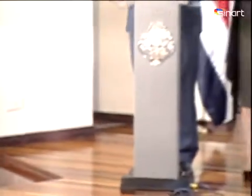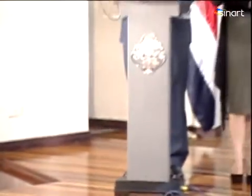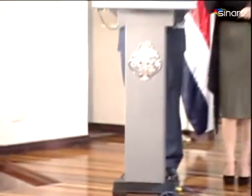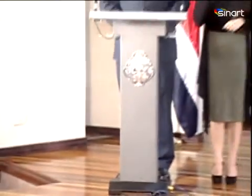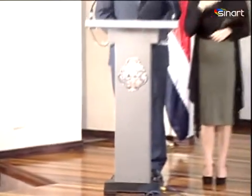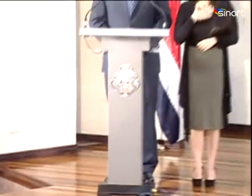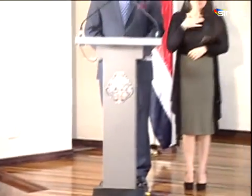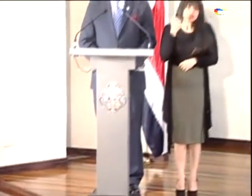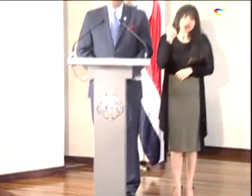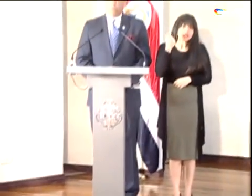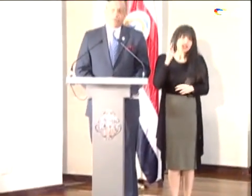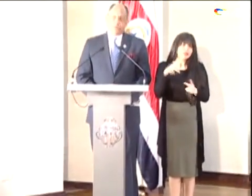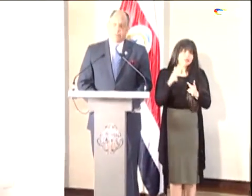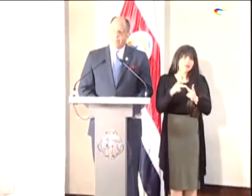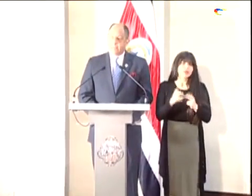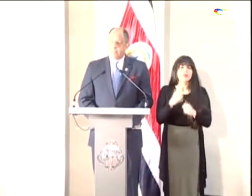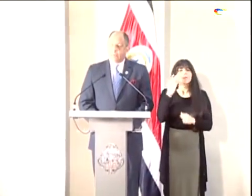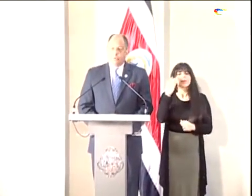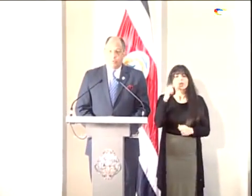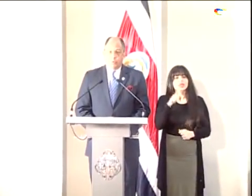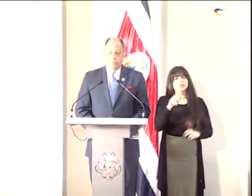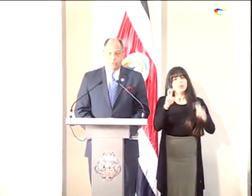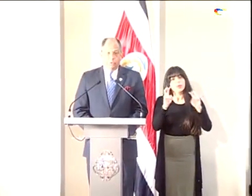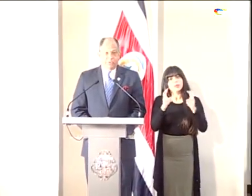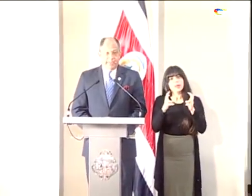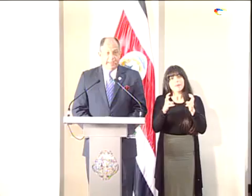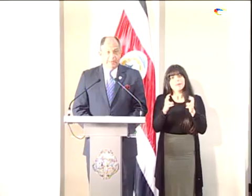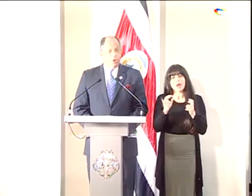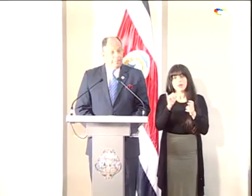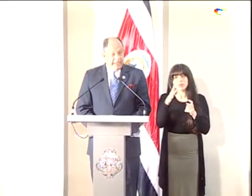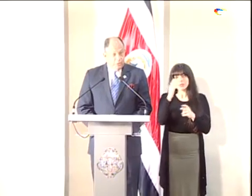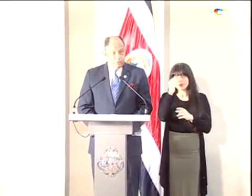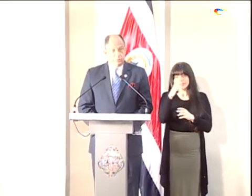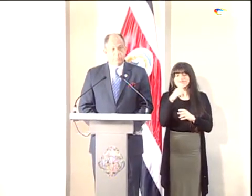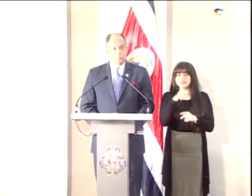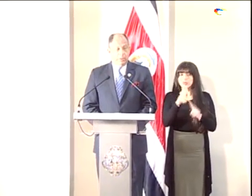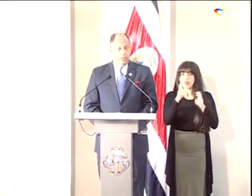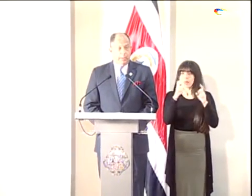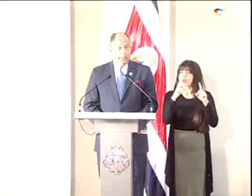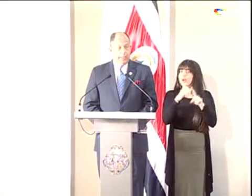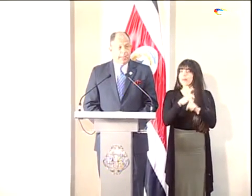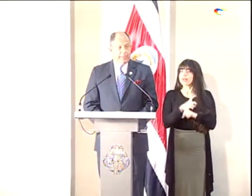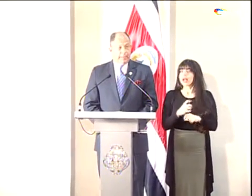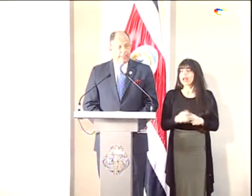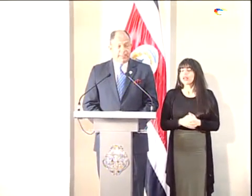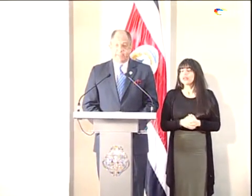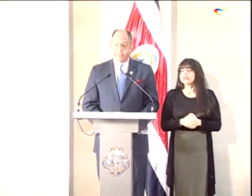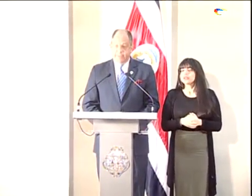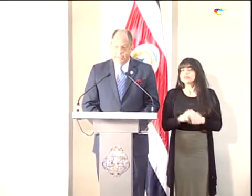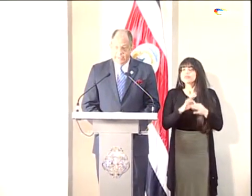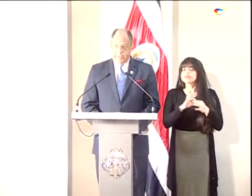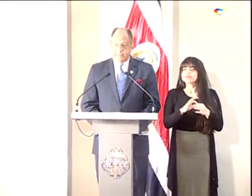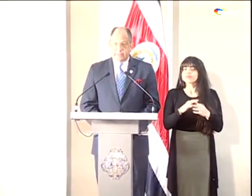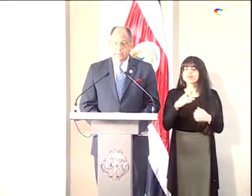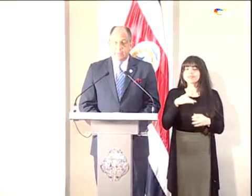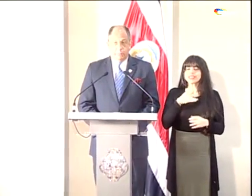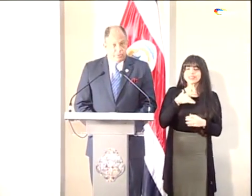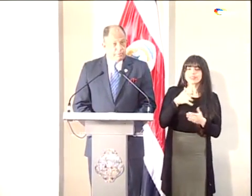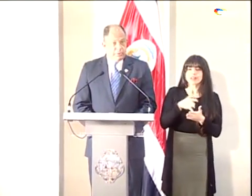entiendo perfectamente, porque es un tema, como lo señalaba, complejo, que atiende a